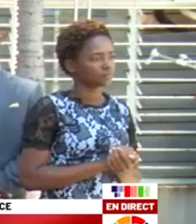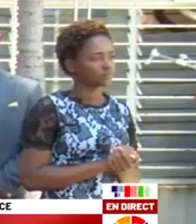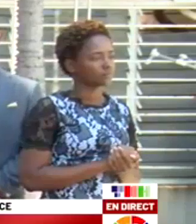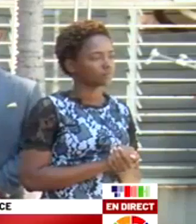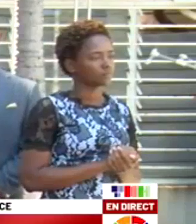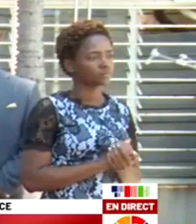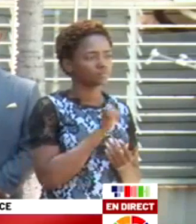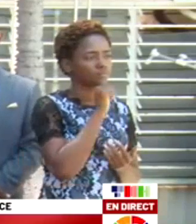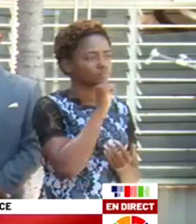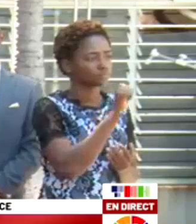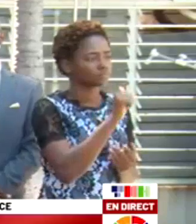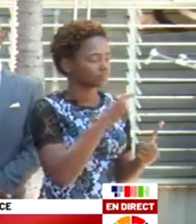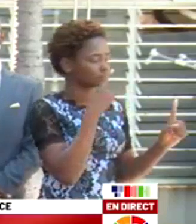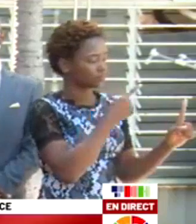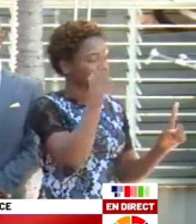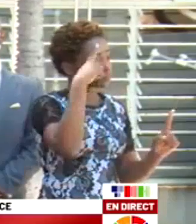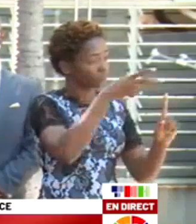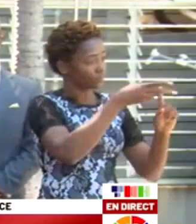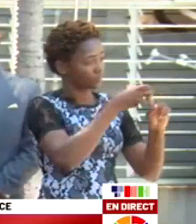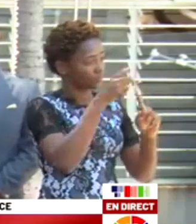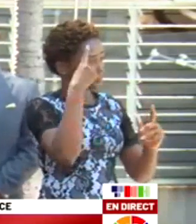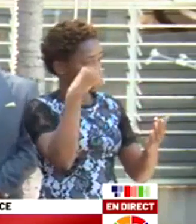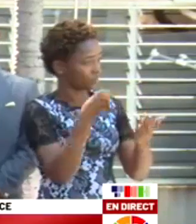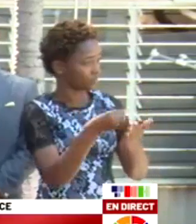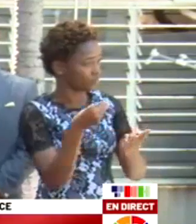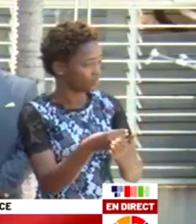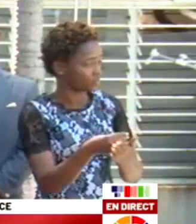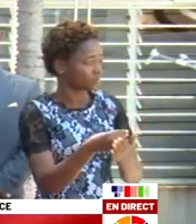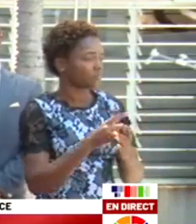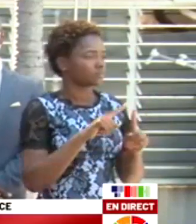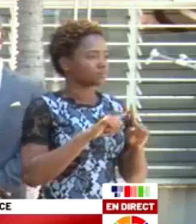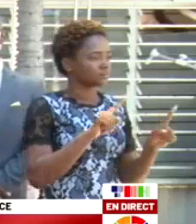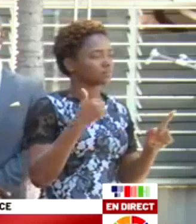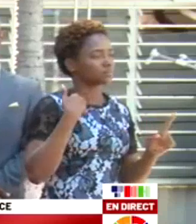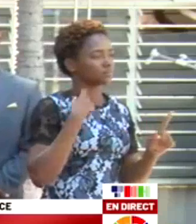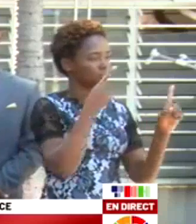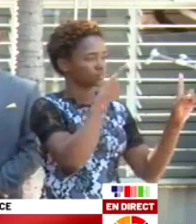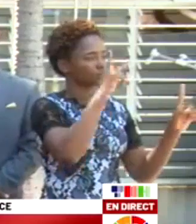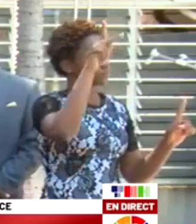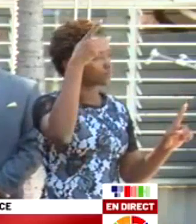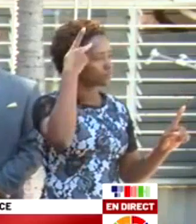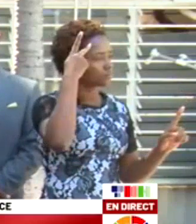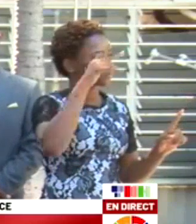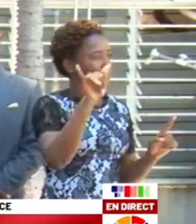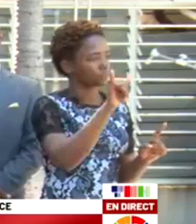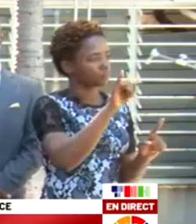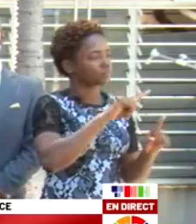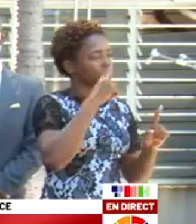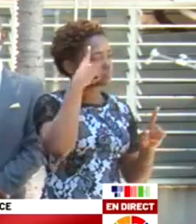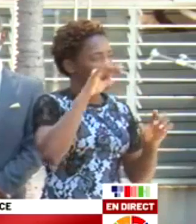qui n'est pas objectif seulement pour kidnapper les gens pour faire l'argent, mais il y a un objectif politique tout. C'est pour ça que nous prenons